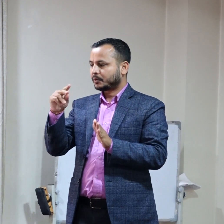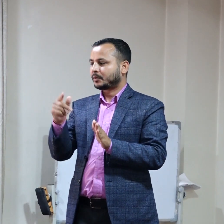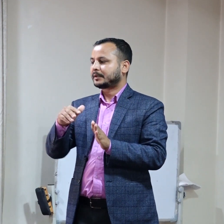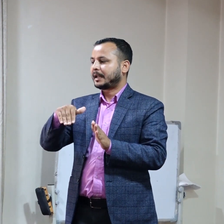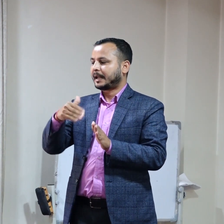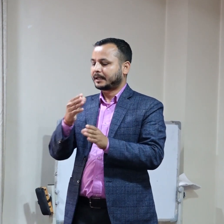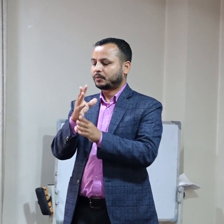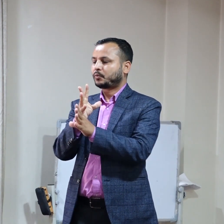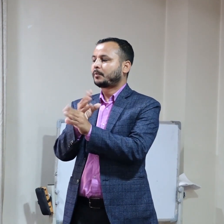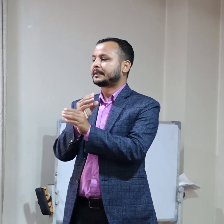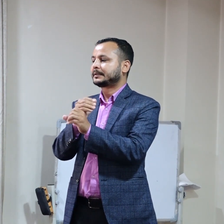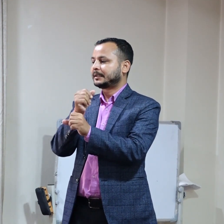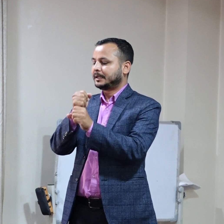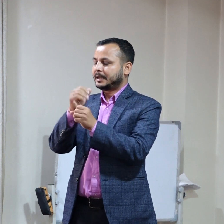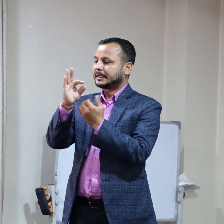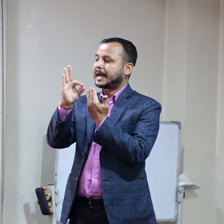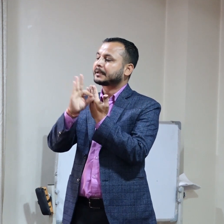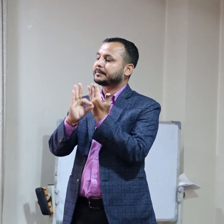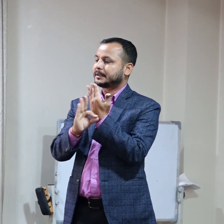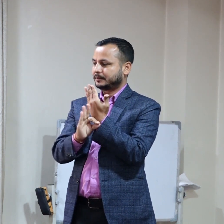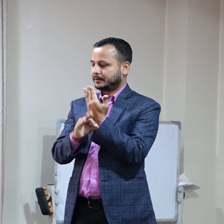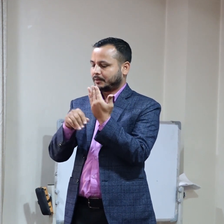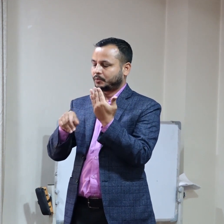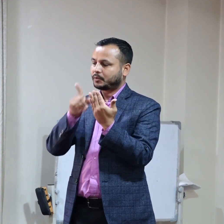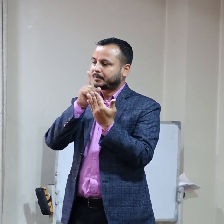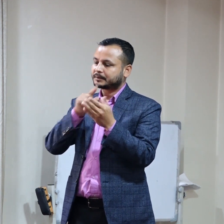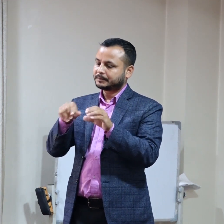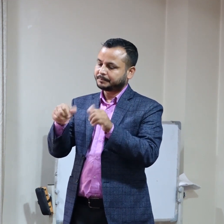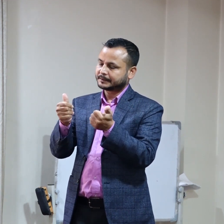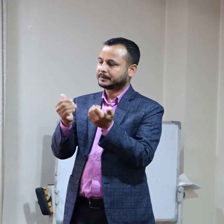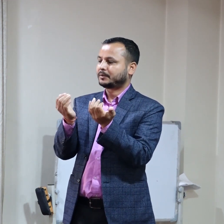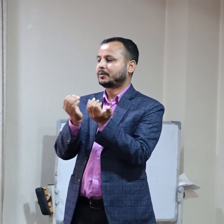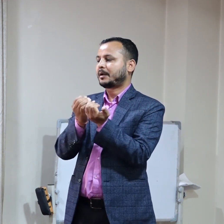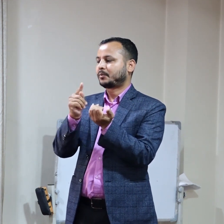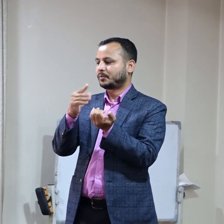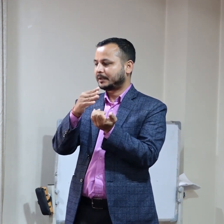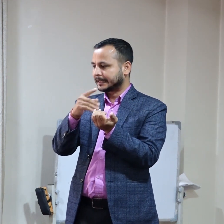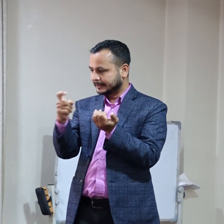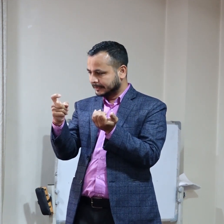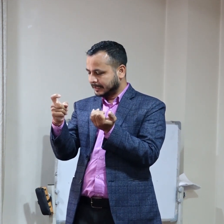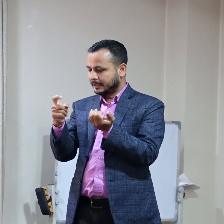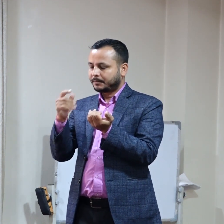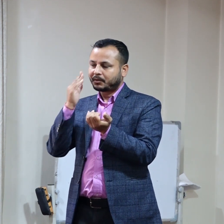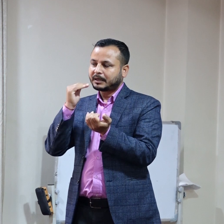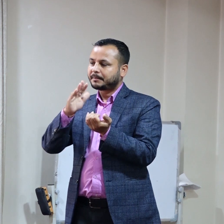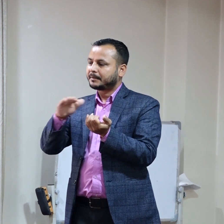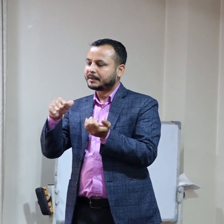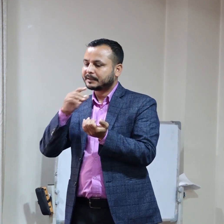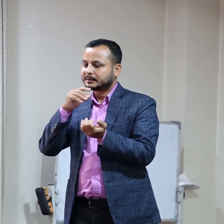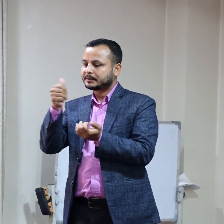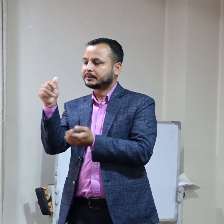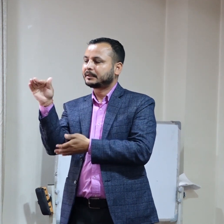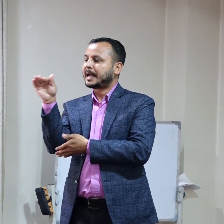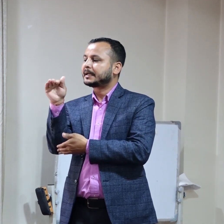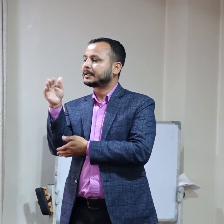त्यो अनुसार अगाडि जानुपर्छ। तत्कालको लागि दोभाषी कार्यविधि यो वर्षभित्र पास गर्नको लागि